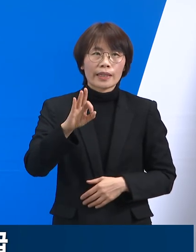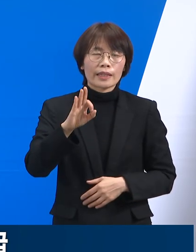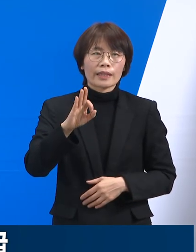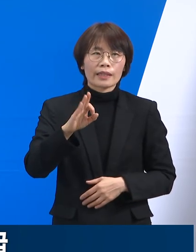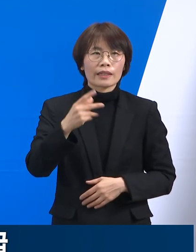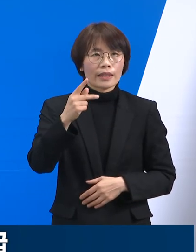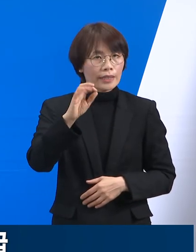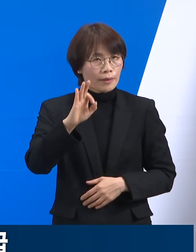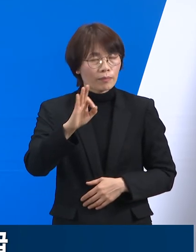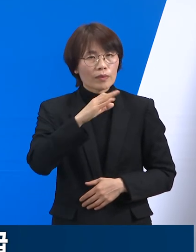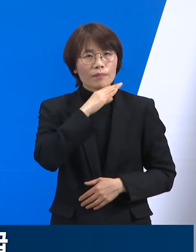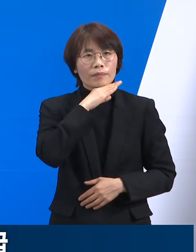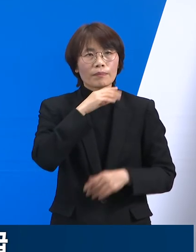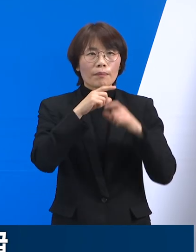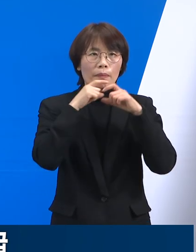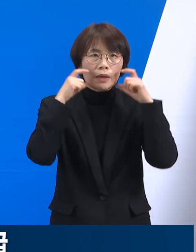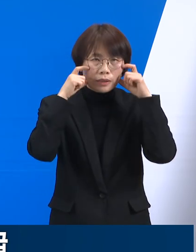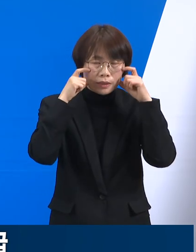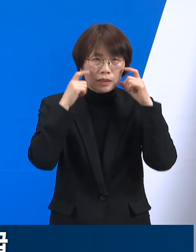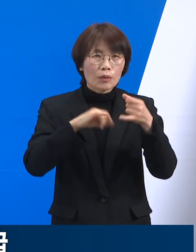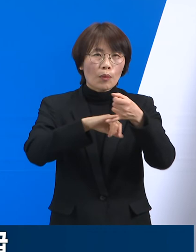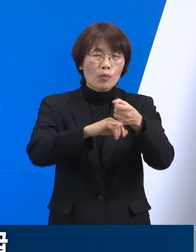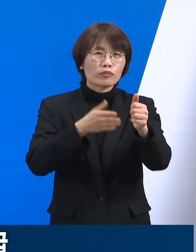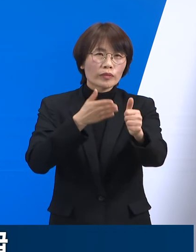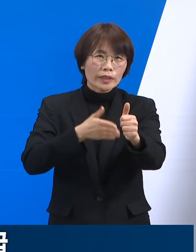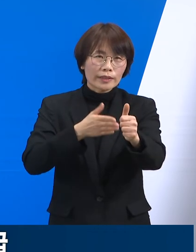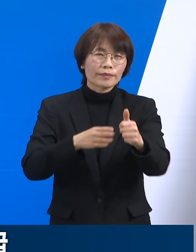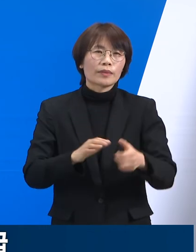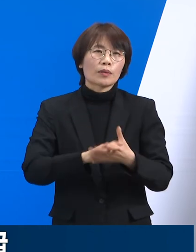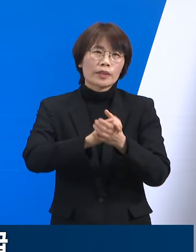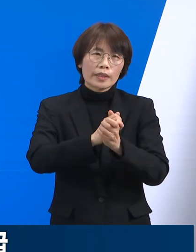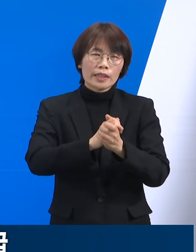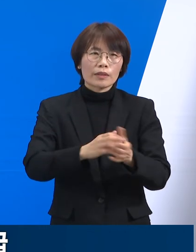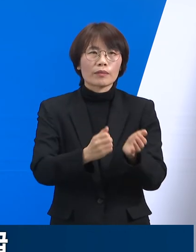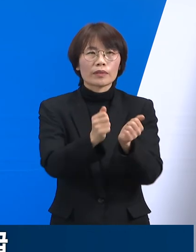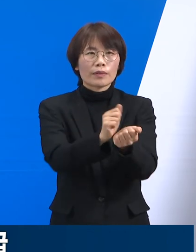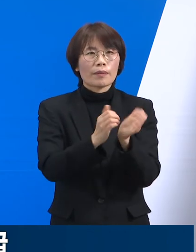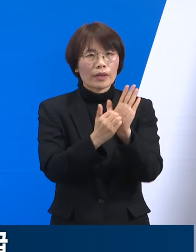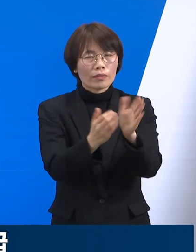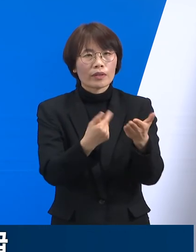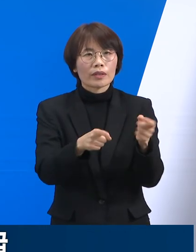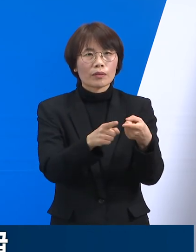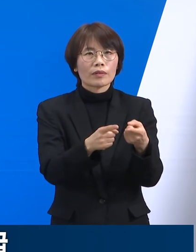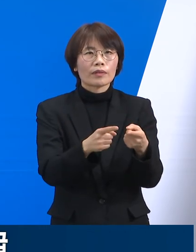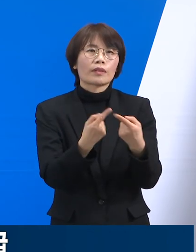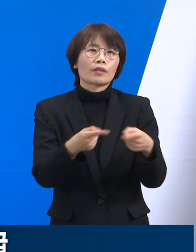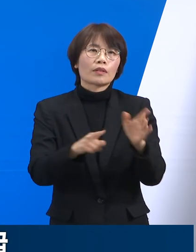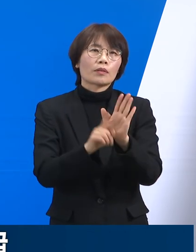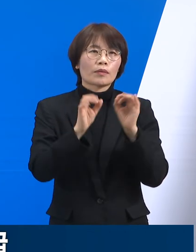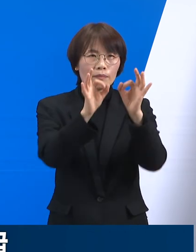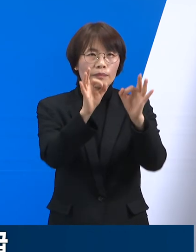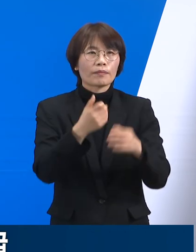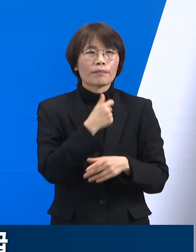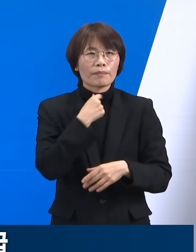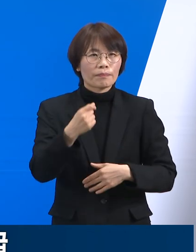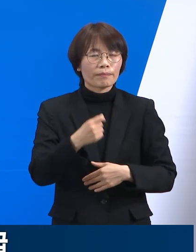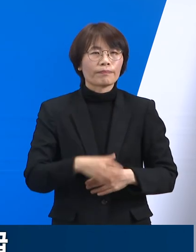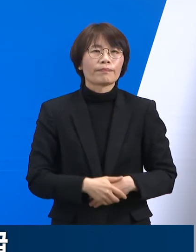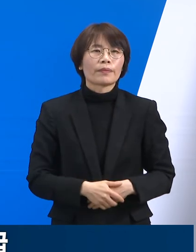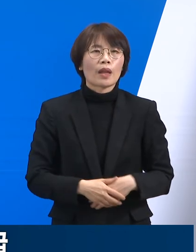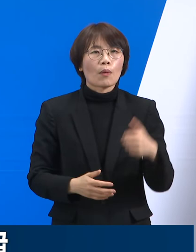기본 방역수칙을 준수해 주실 것을 거듭 부탁드립니다. 현재 도내 3차 접종률은